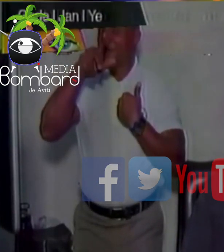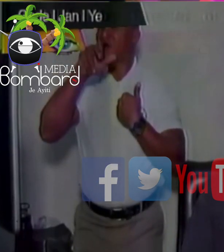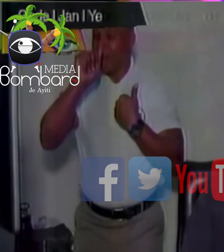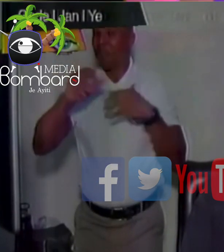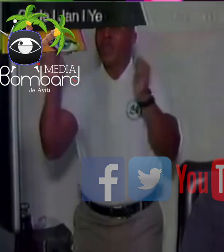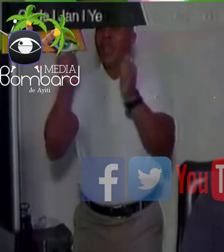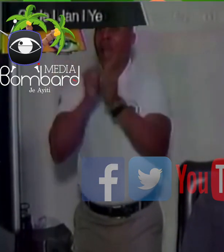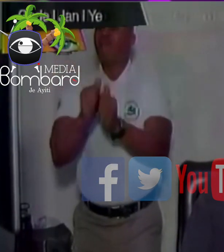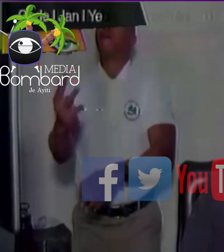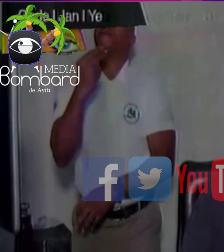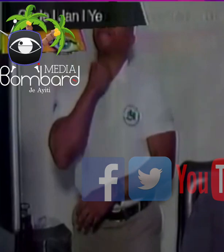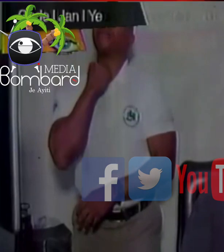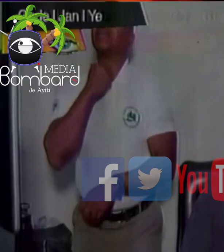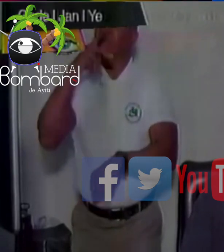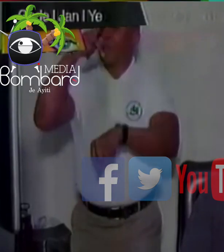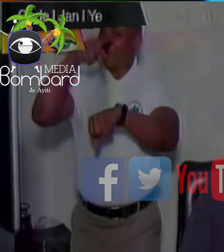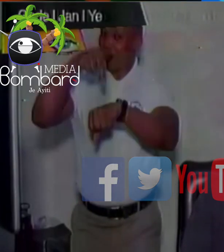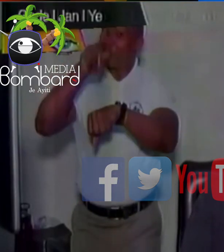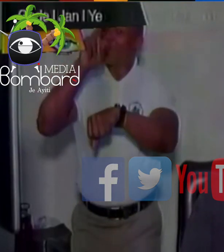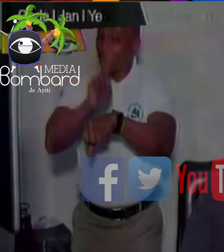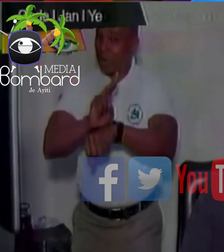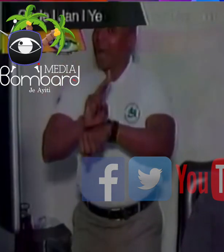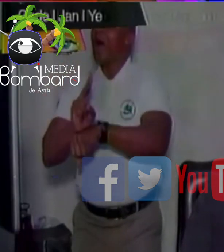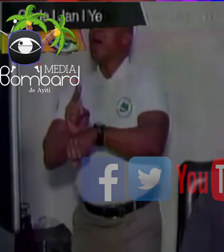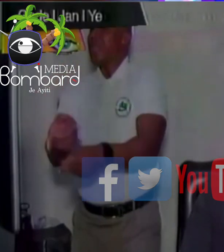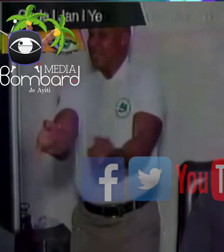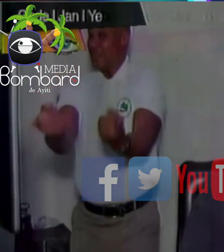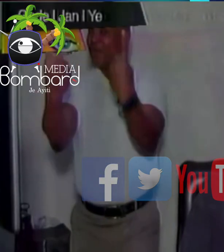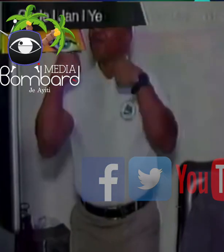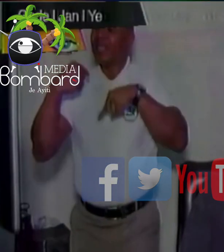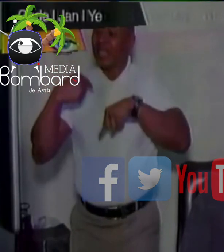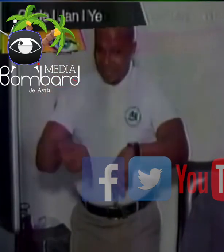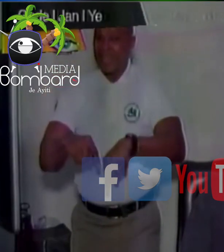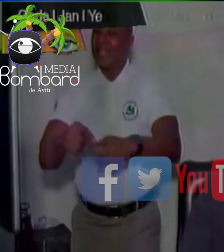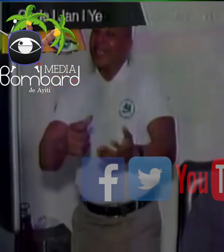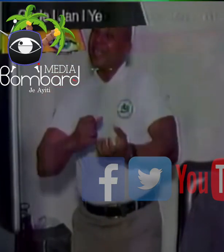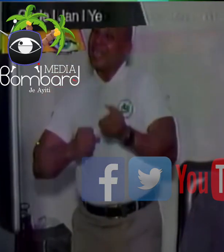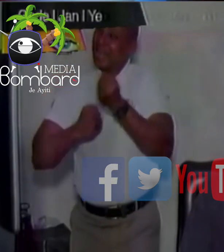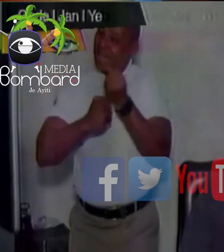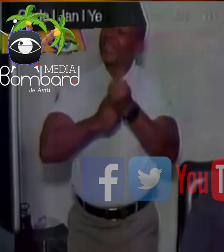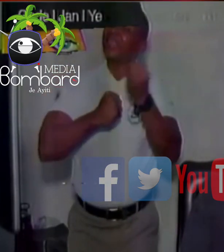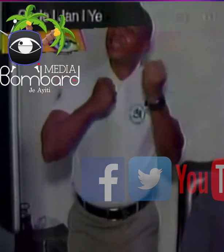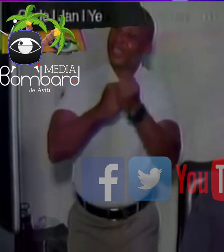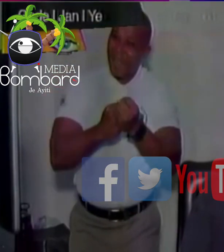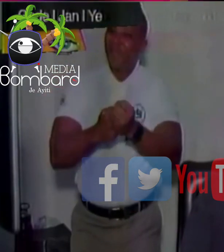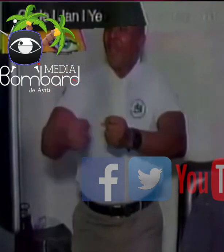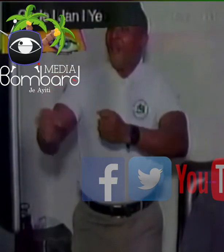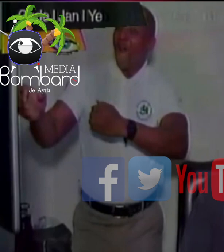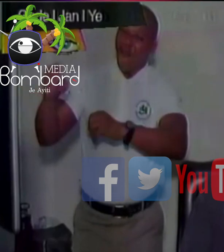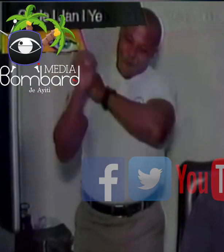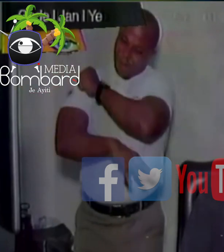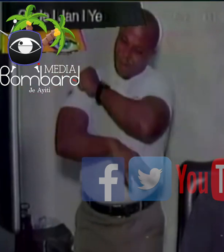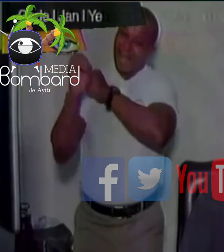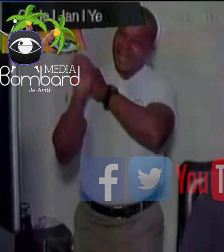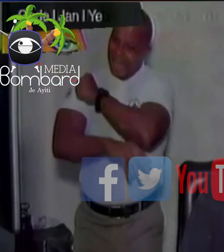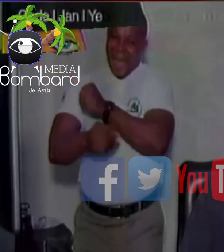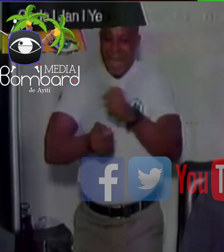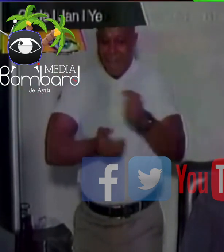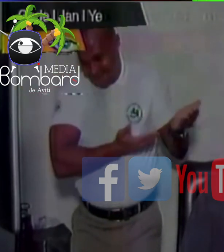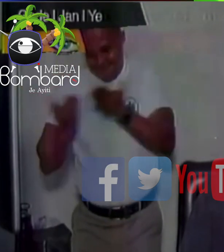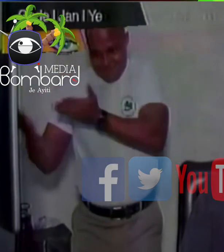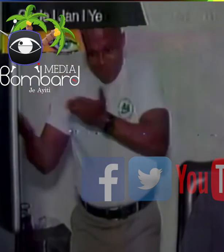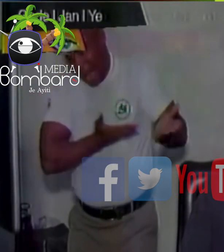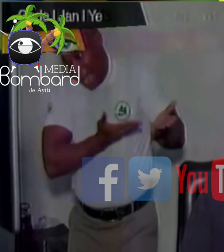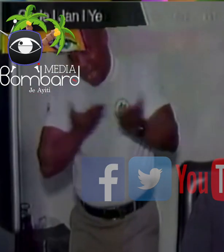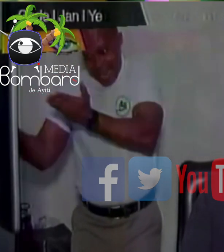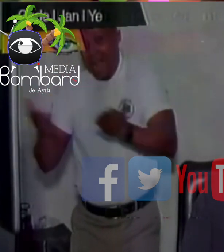en appui. Je te fais un premier nettoyage, ramasser fatra, mettre clore, donc je te fais un premier nettoyage pour te faciliter mon yo quand